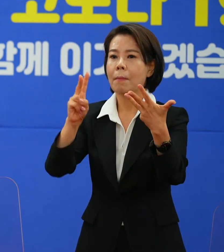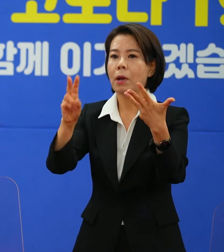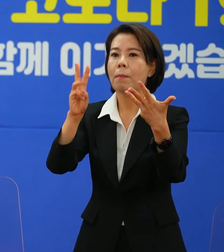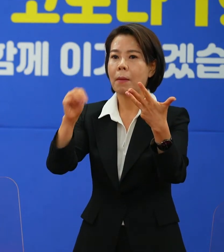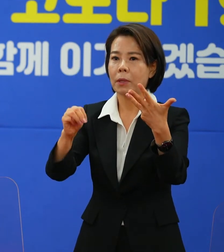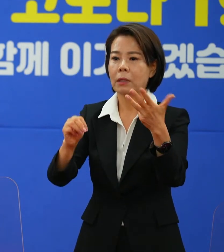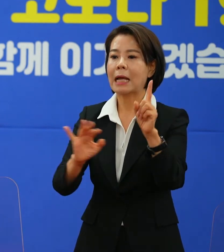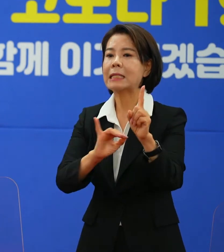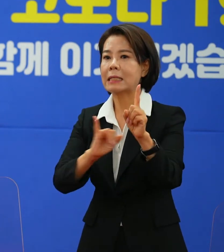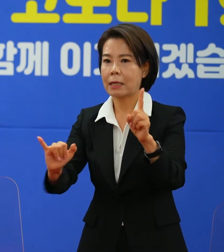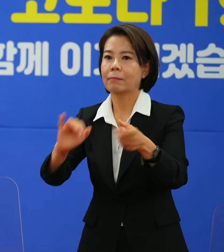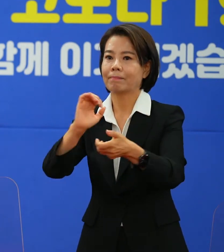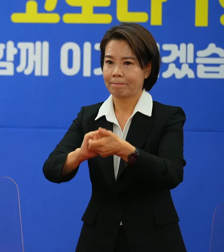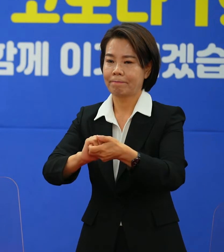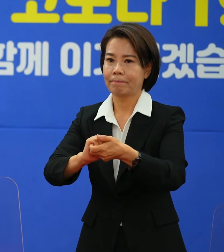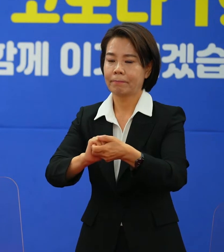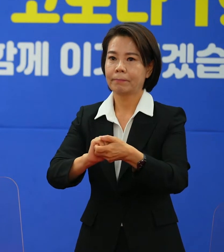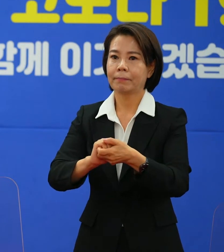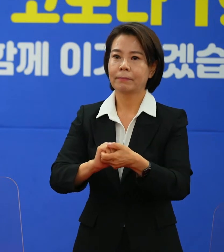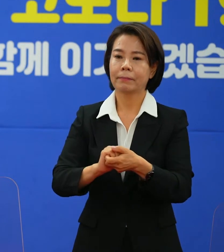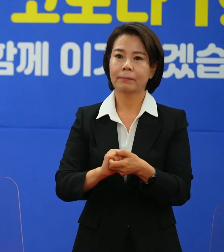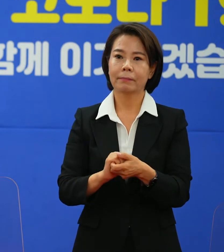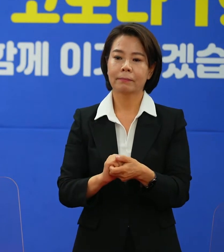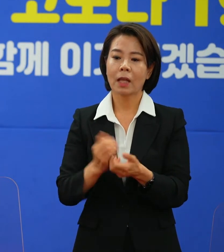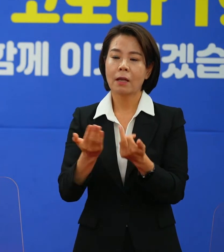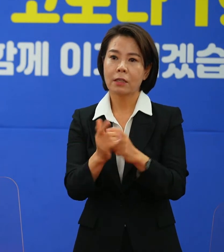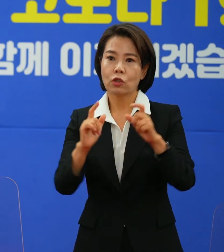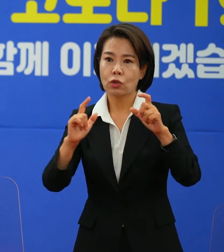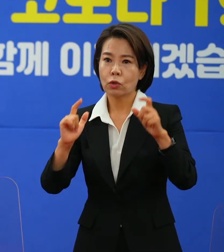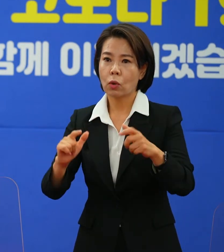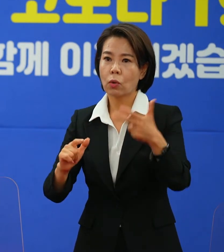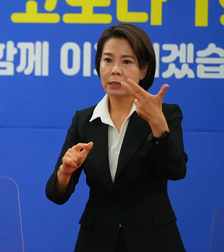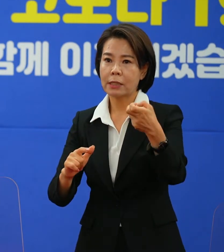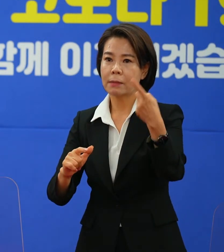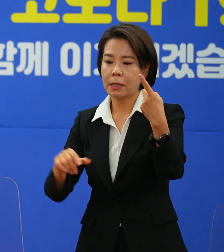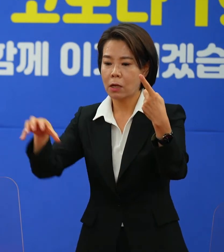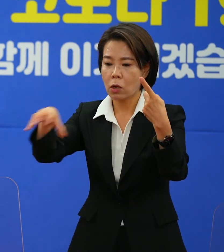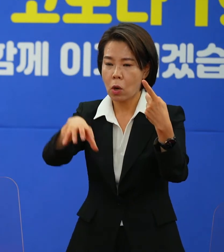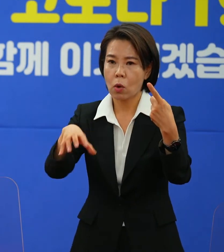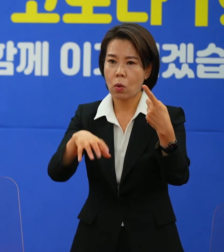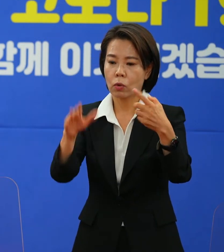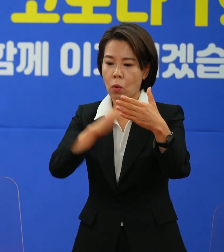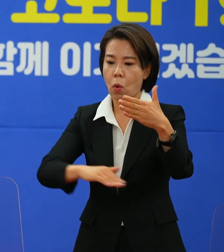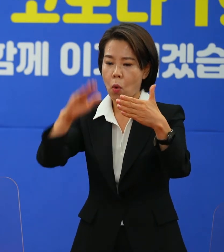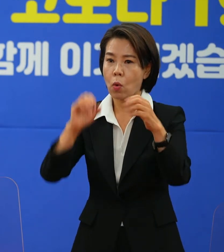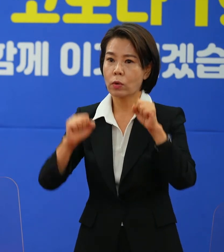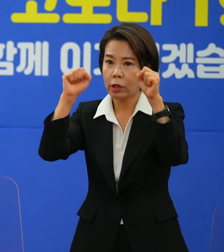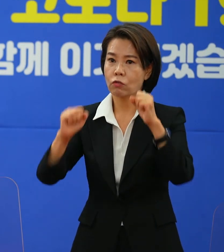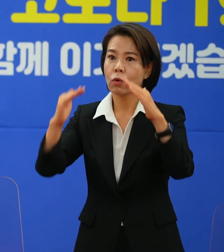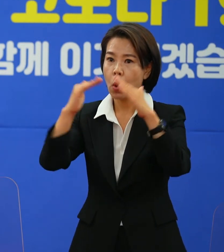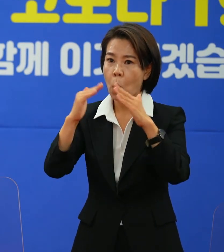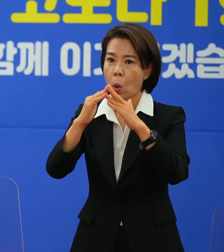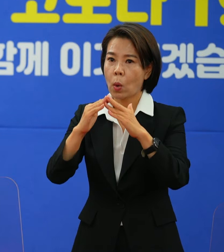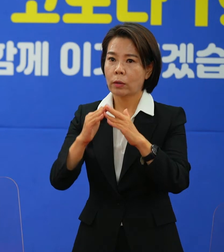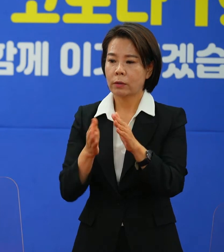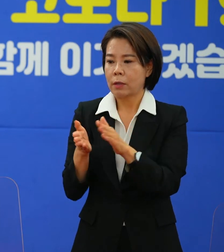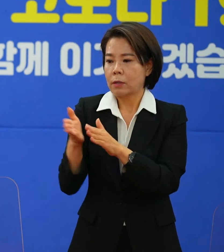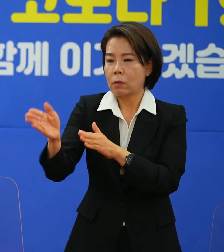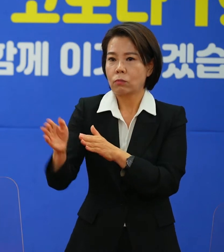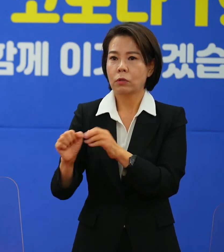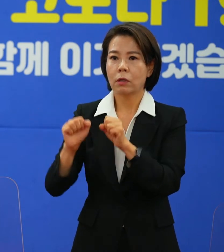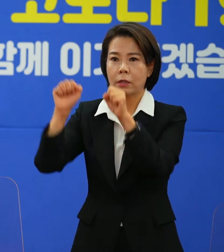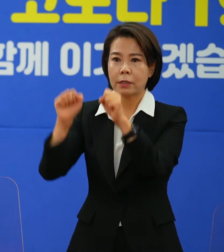8평방미터당 1명이 적용이 됩니다. 제주도 내 71개 실내 공공체육시설인 경우